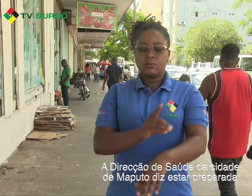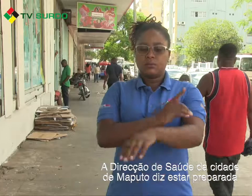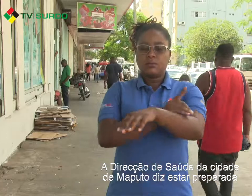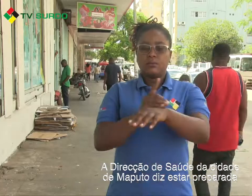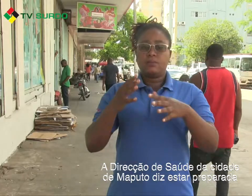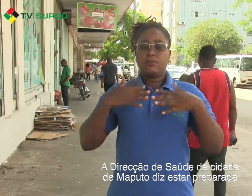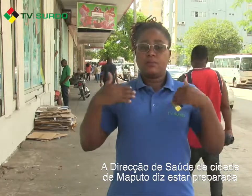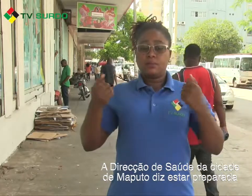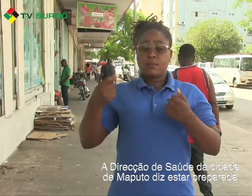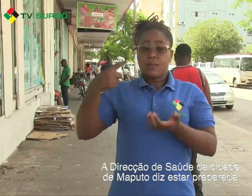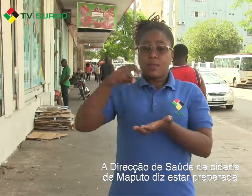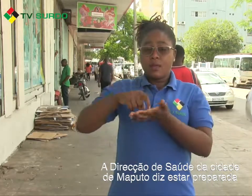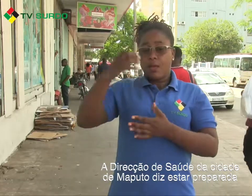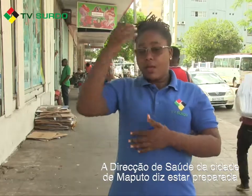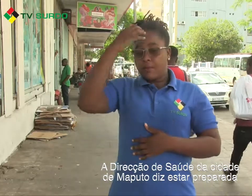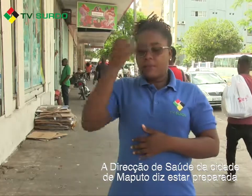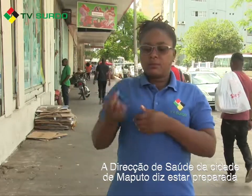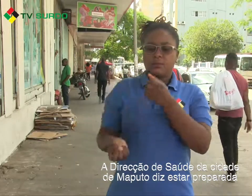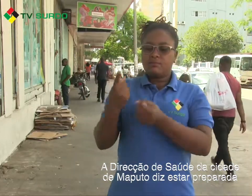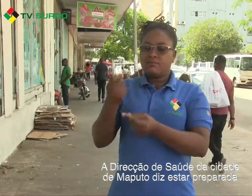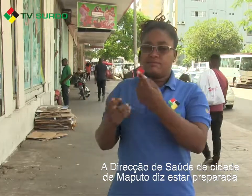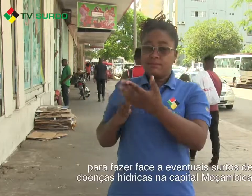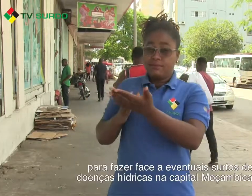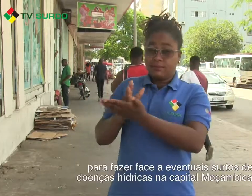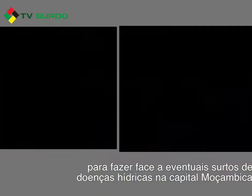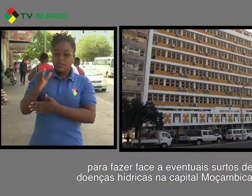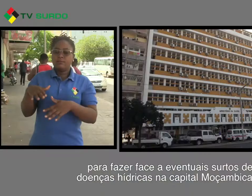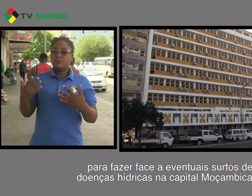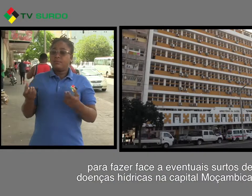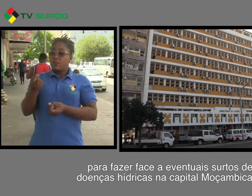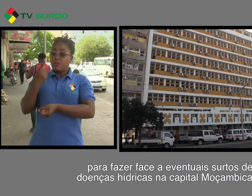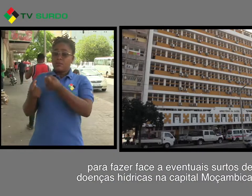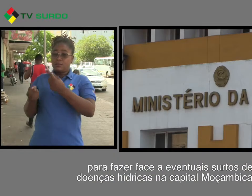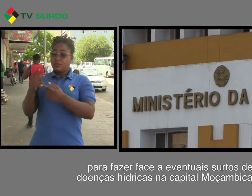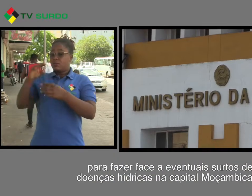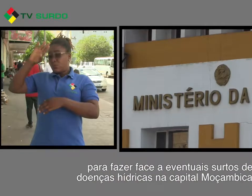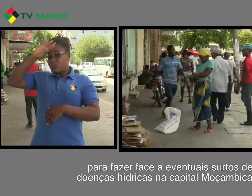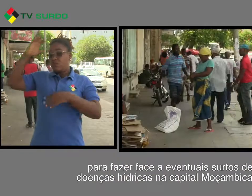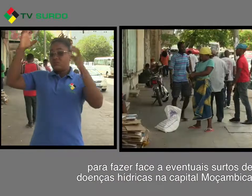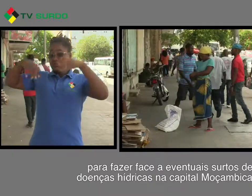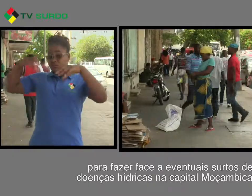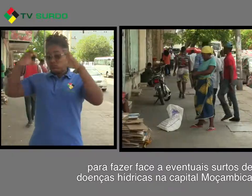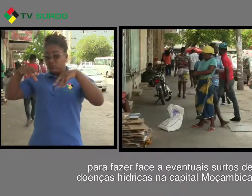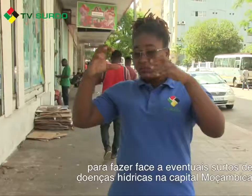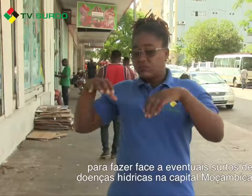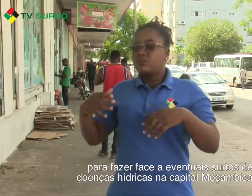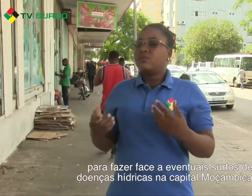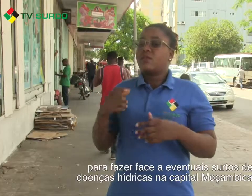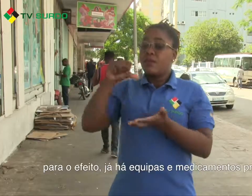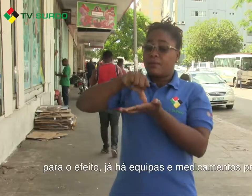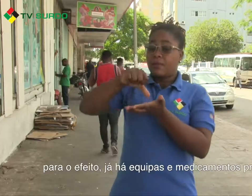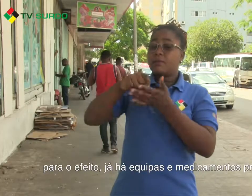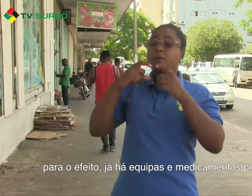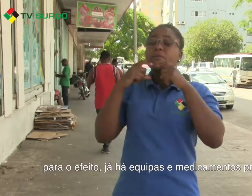A Direção de Saúde da cidade do Maputo diz estar preparada para fazer face a eventuais surtos de doenças hídricas na capital moçambicana. Para efeito,